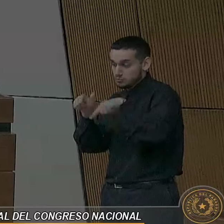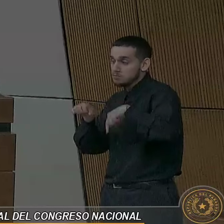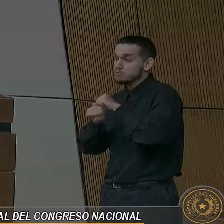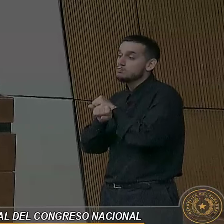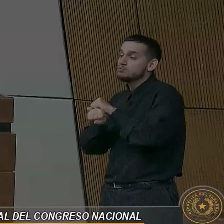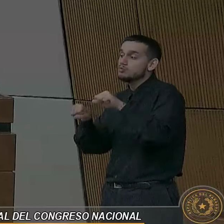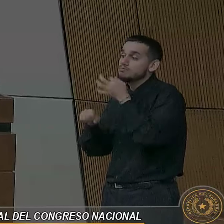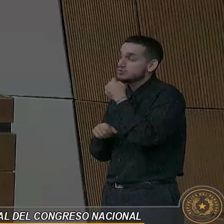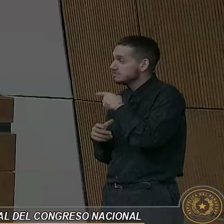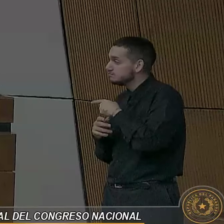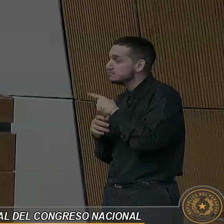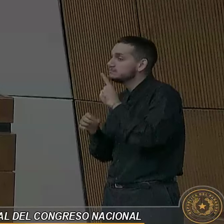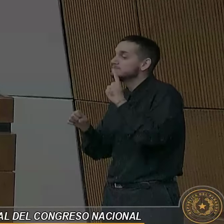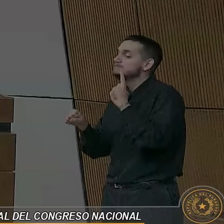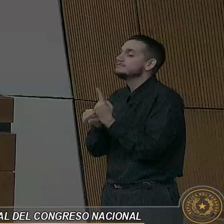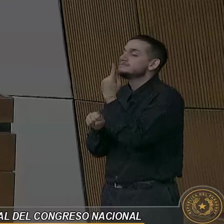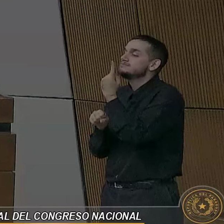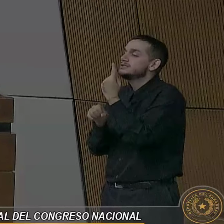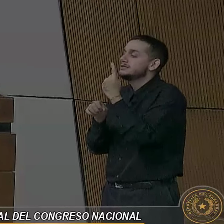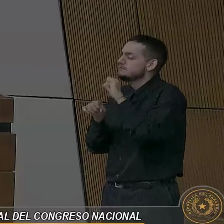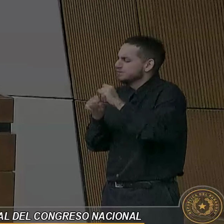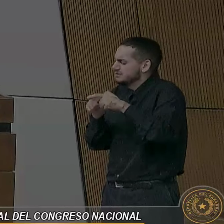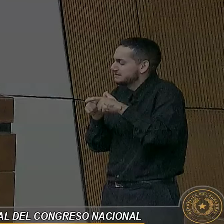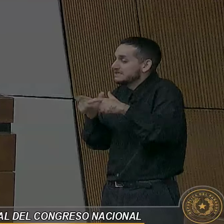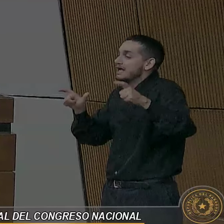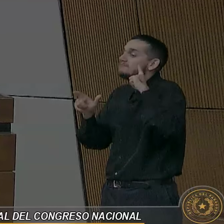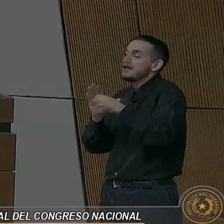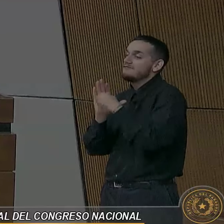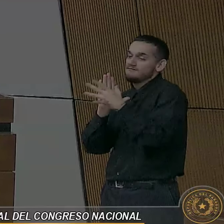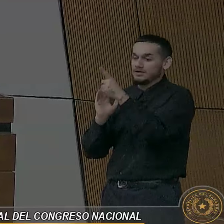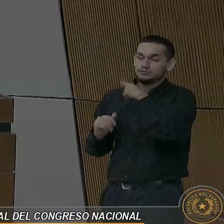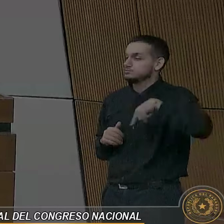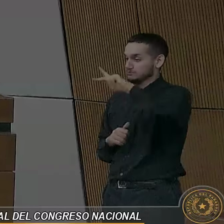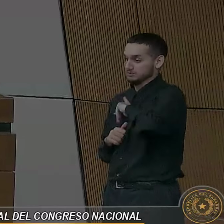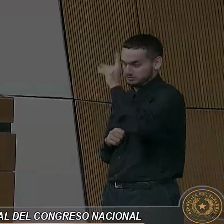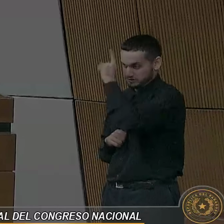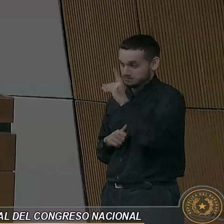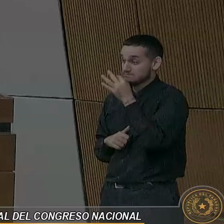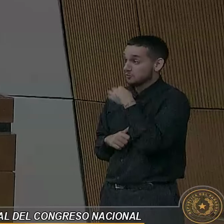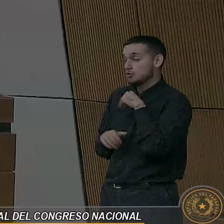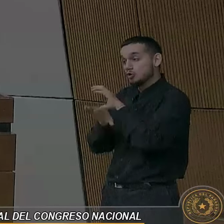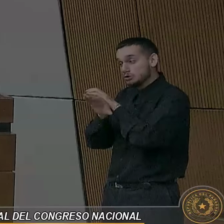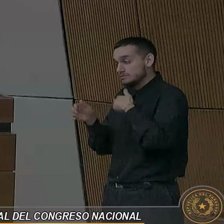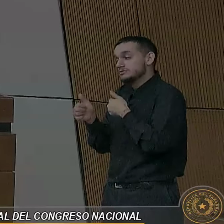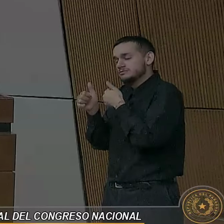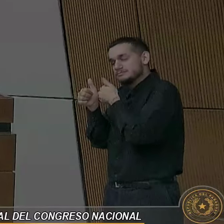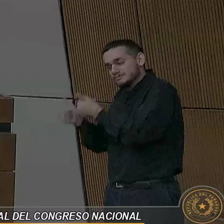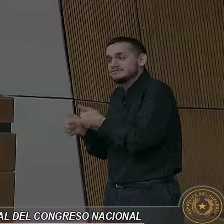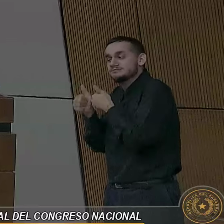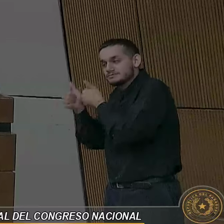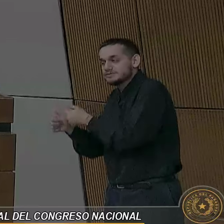esta puede ser una cosa demasiado valiosa para nosotros si le damos el interés necesario.